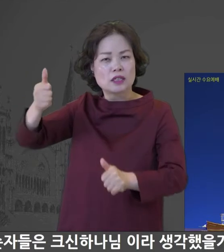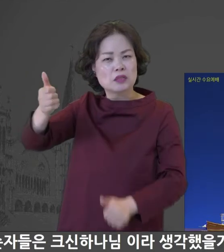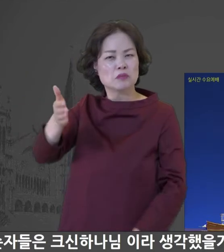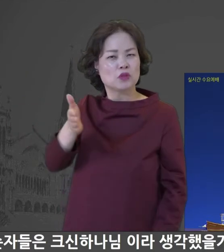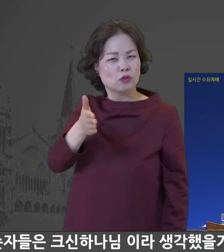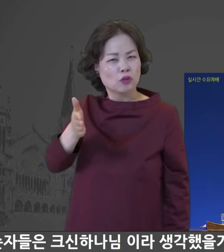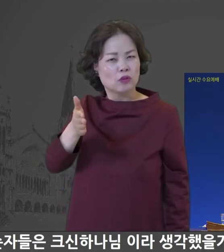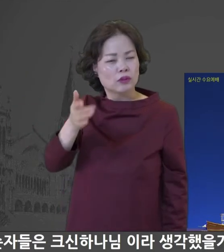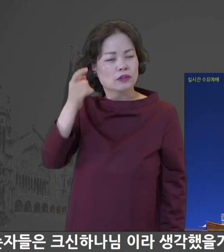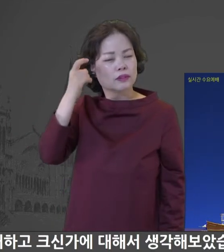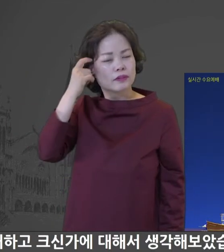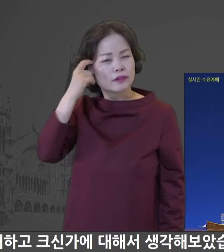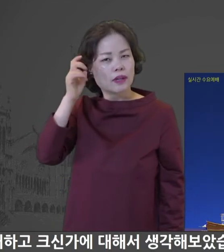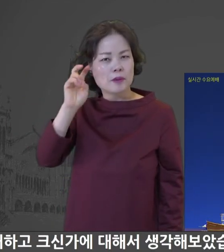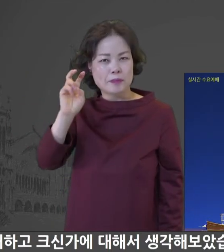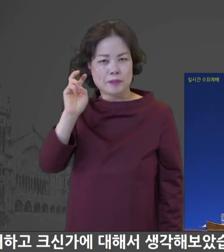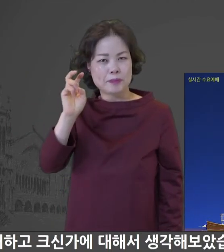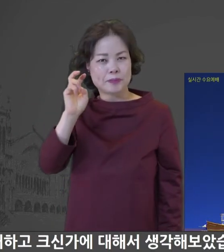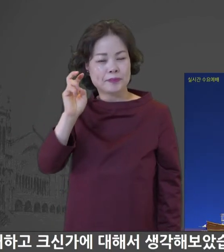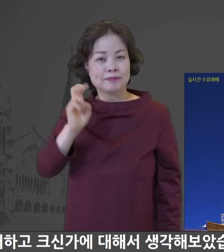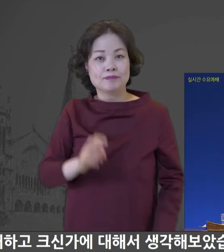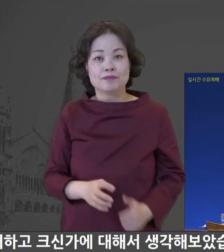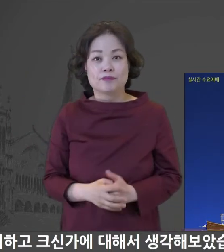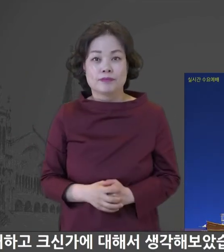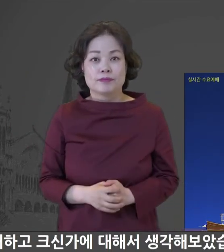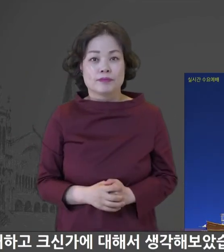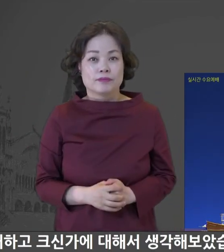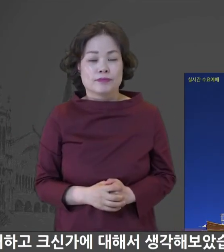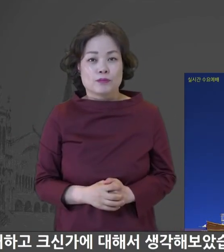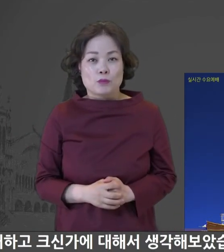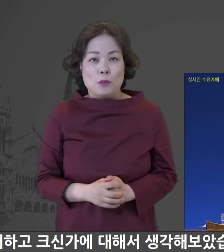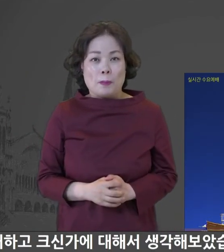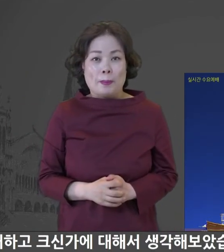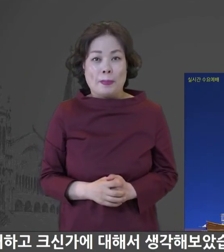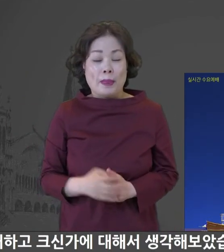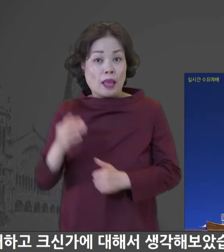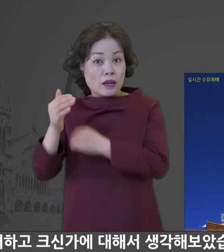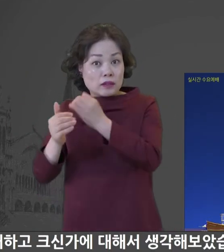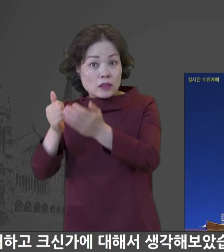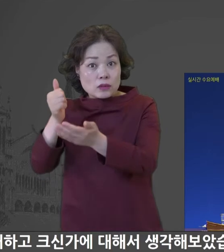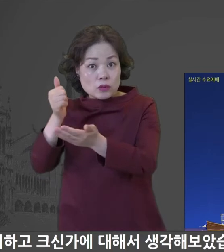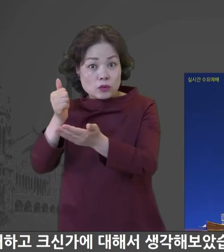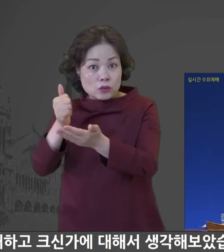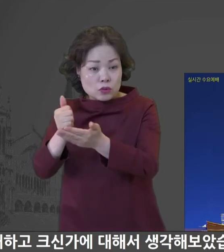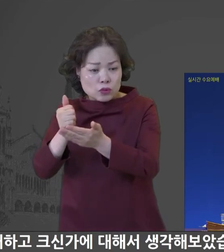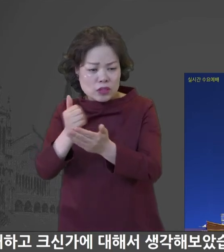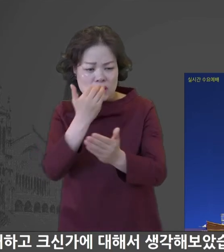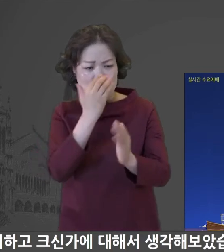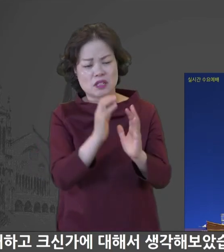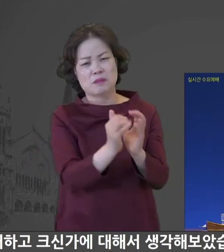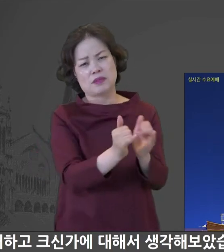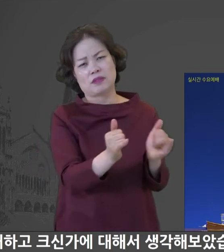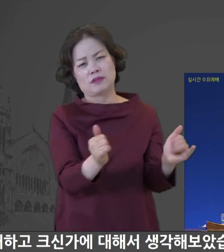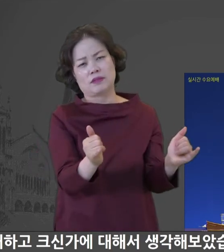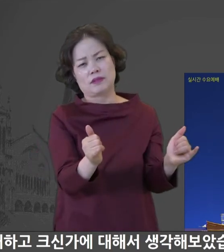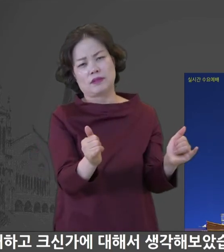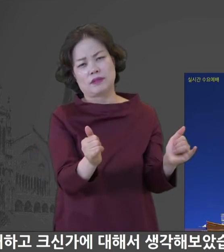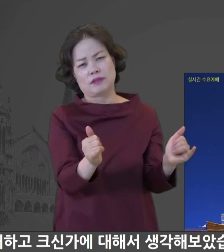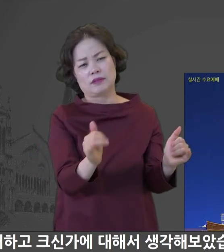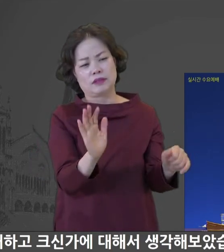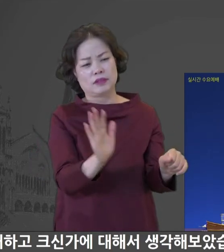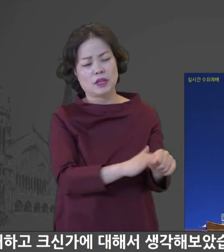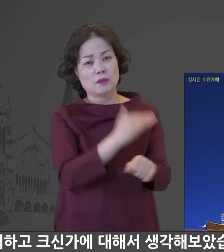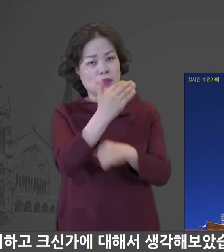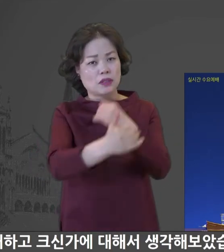정도로 생각했을 것이다라고 저는 생각을 합니다. 그래서 하나님께서는 이스라엘 백성들에게